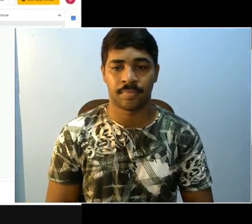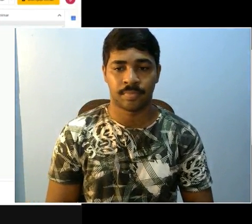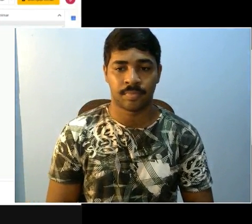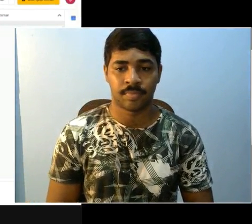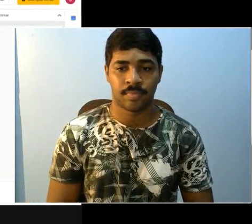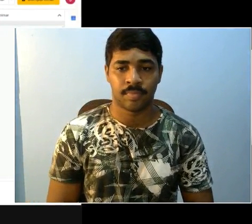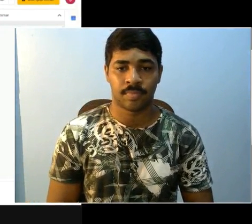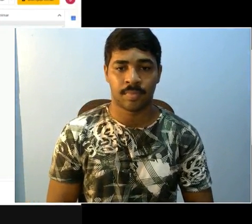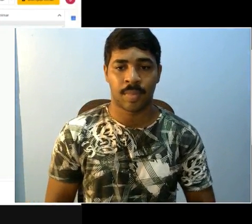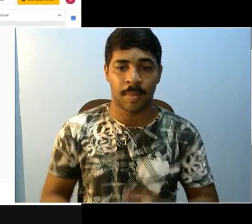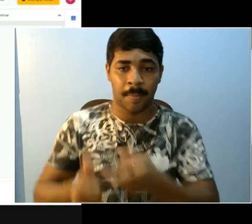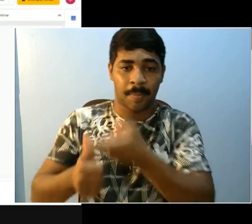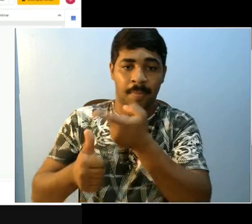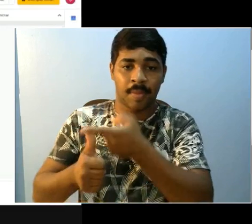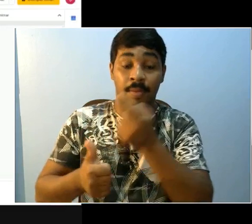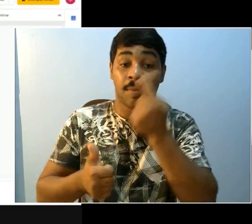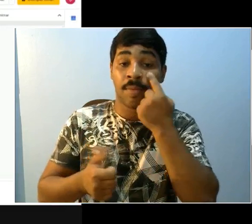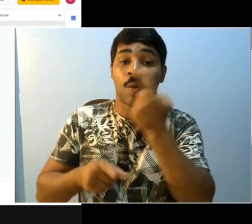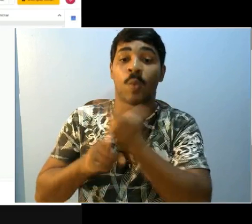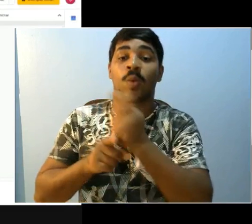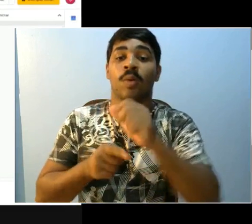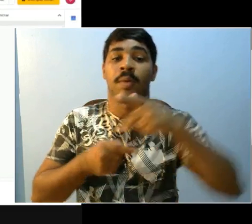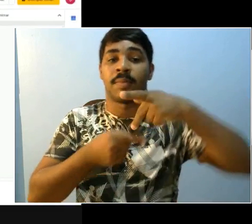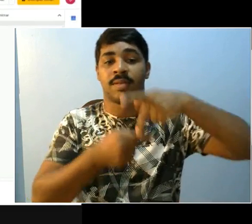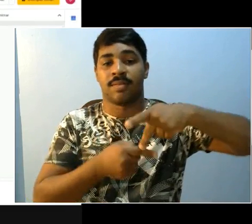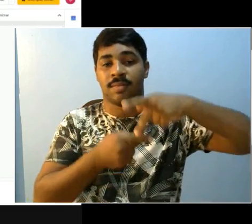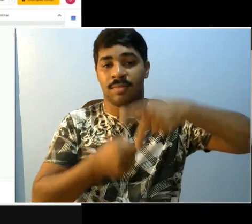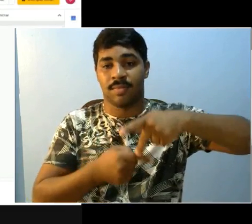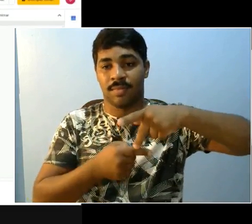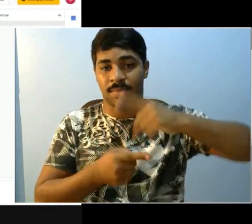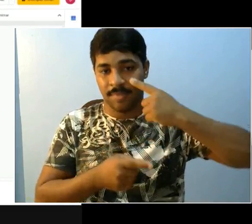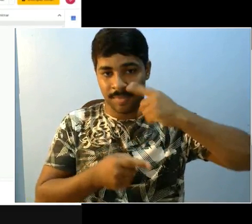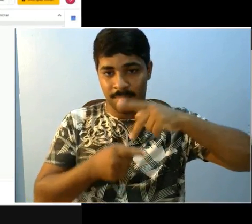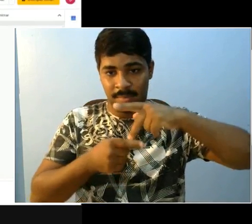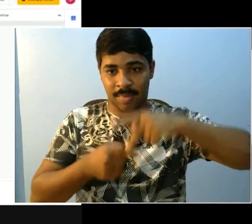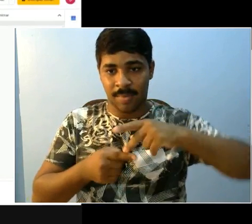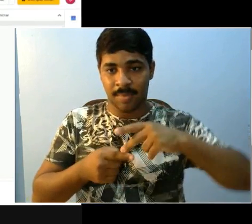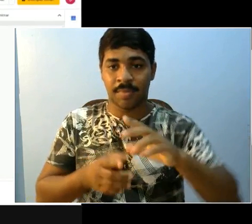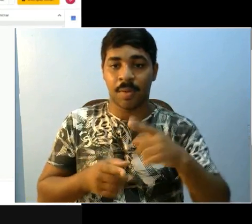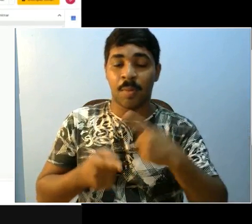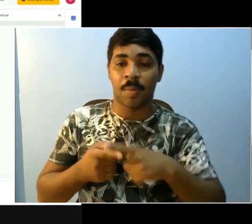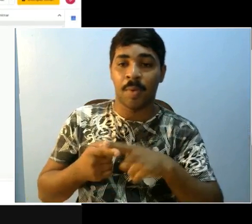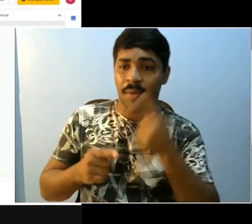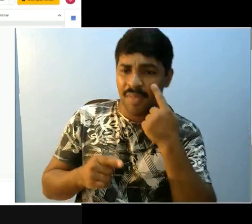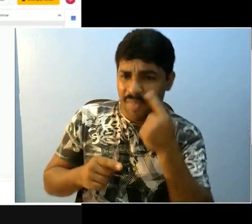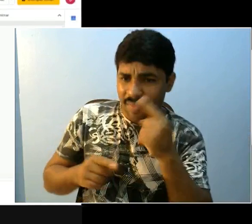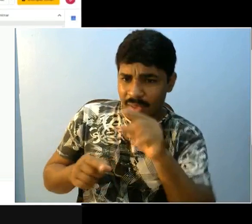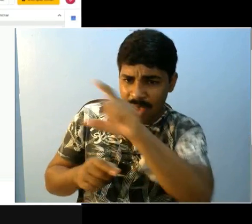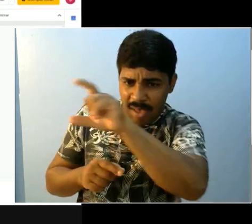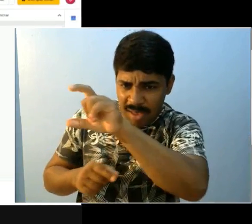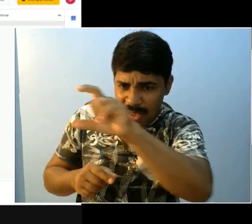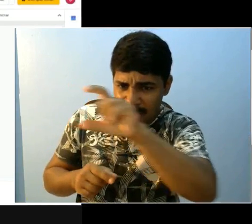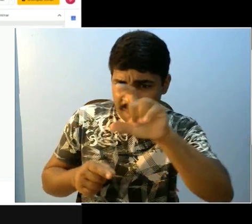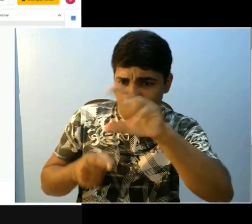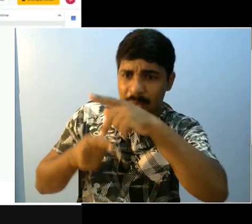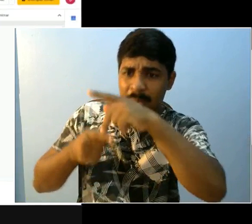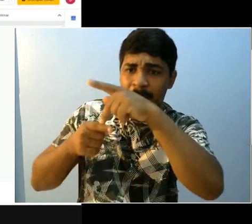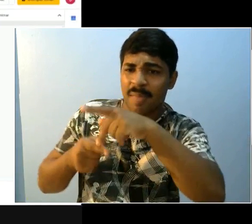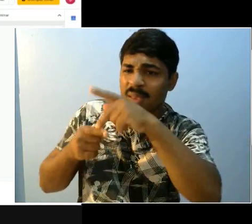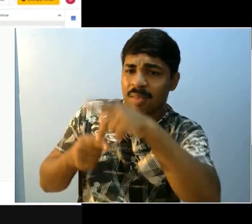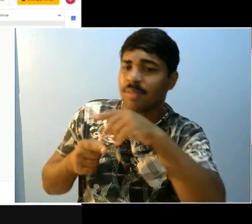Primeira coisa, ela tem que achar o peso. Ela tem que achar o peso. O peso não está claro aí, ó. O peso está de